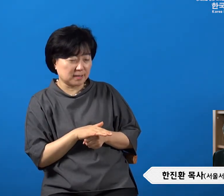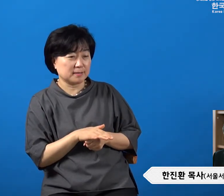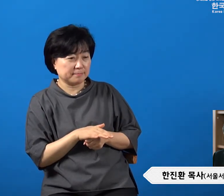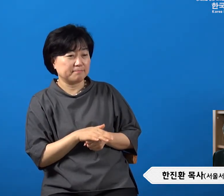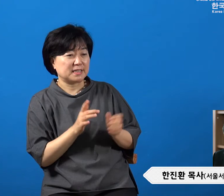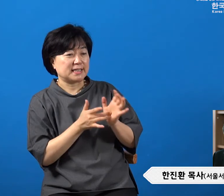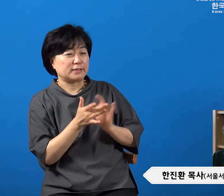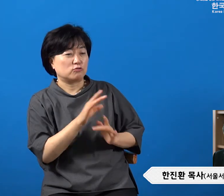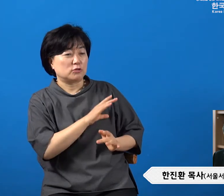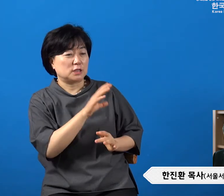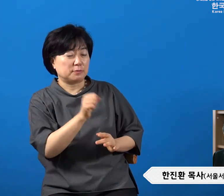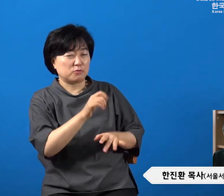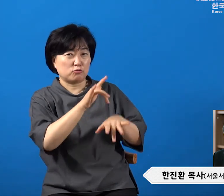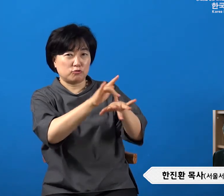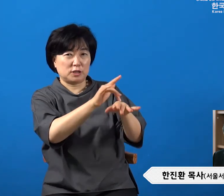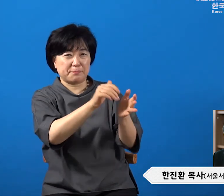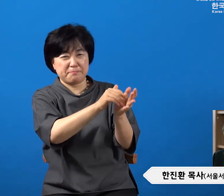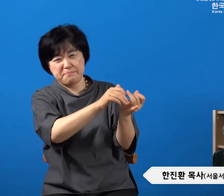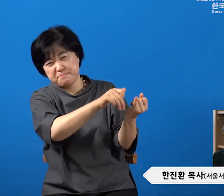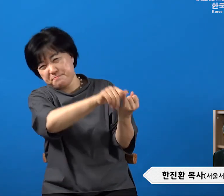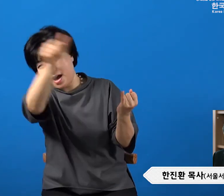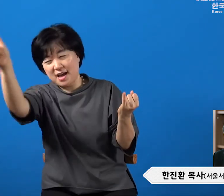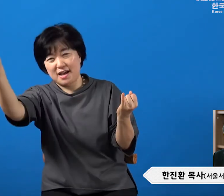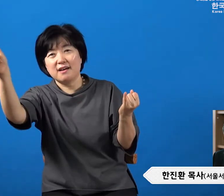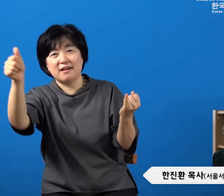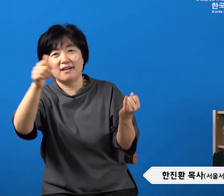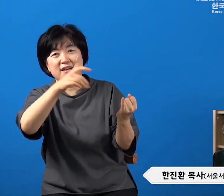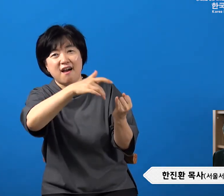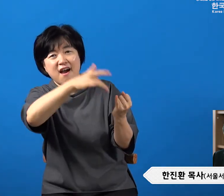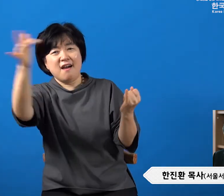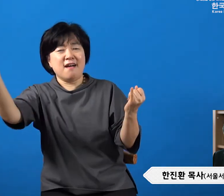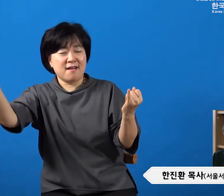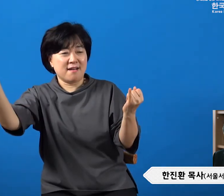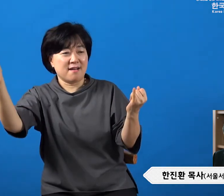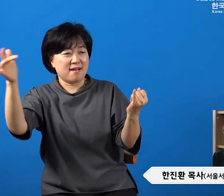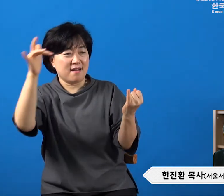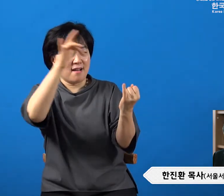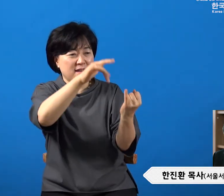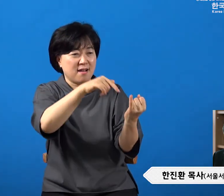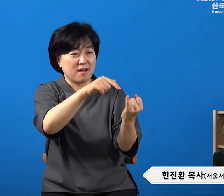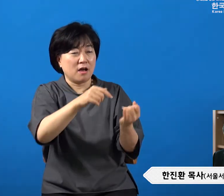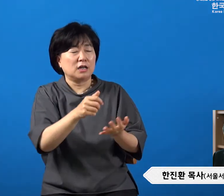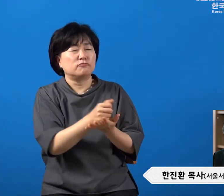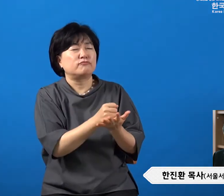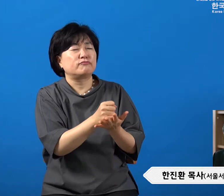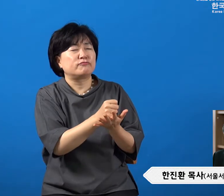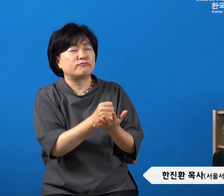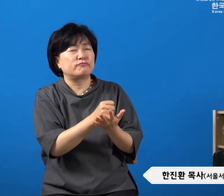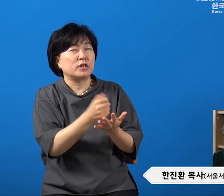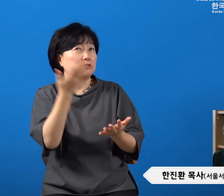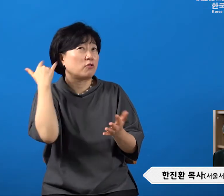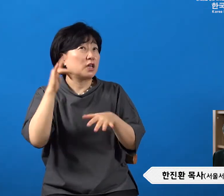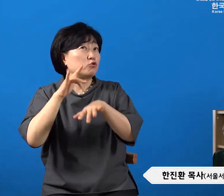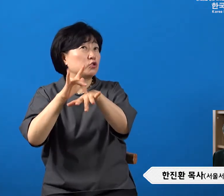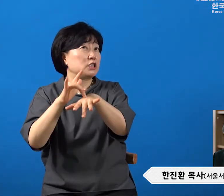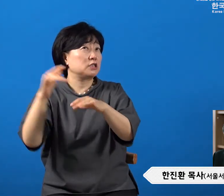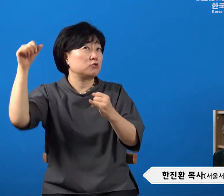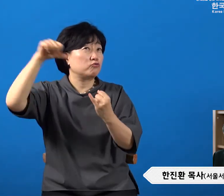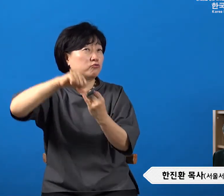그러니까 그 점치는 그 일을 통해서 돈을 벌던 그 주인이 이